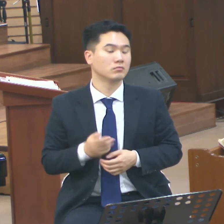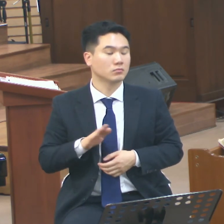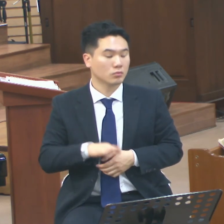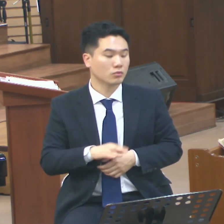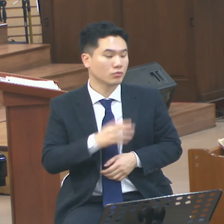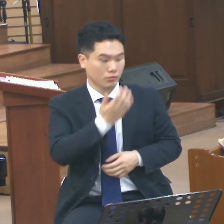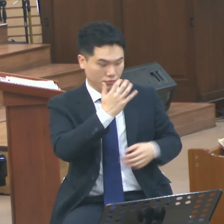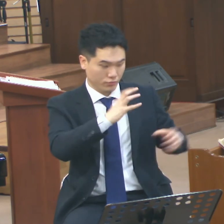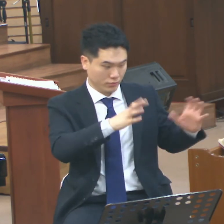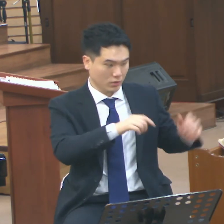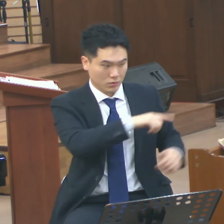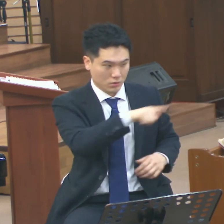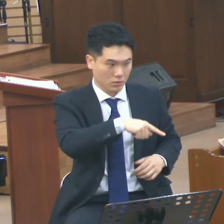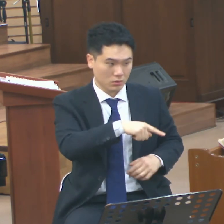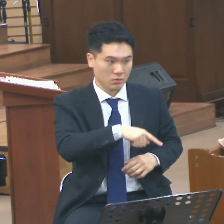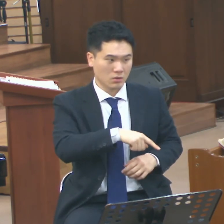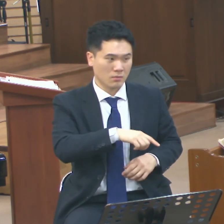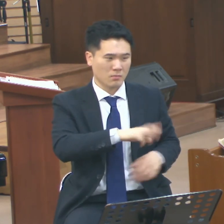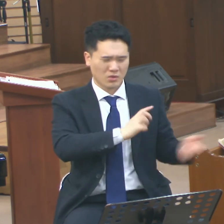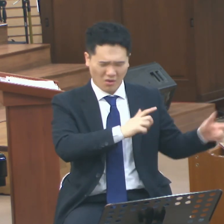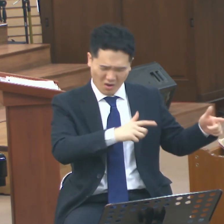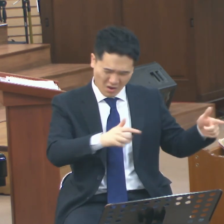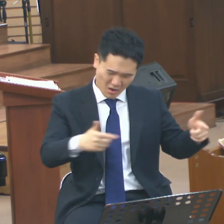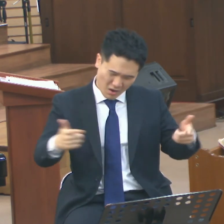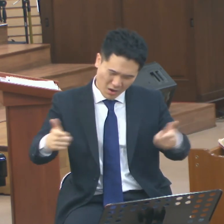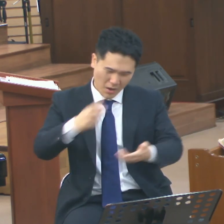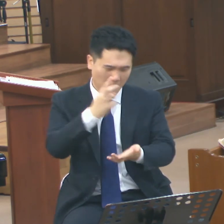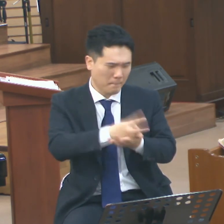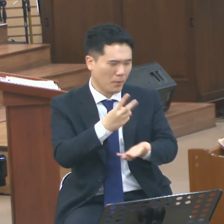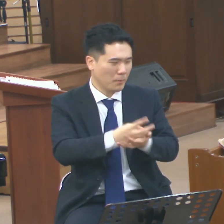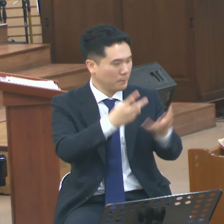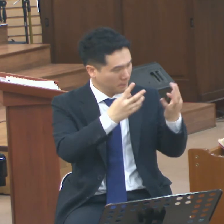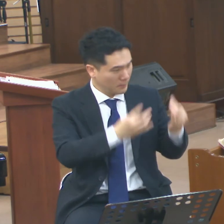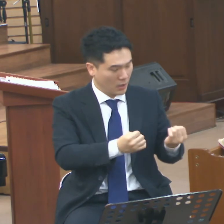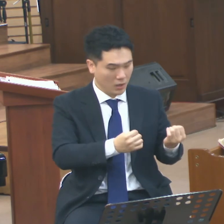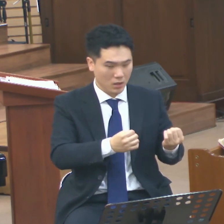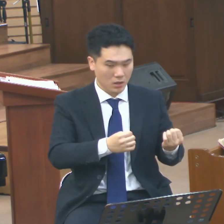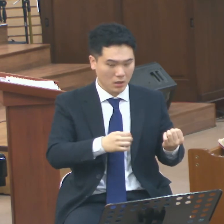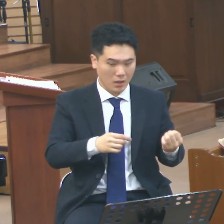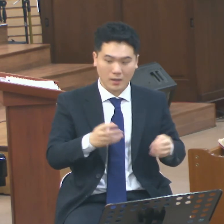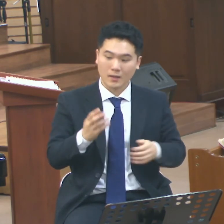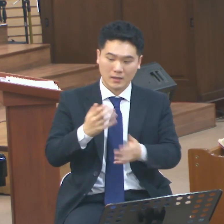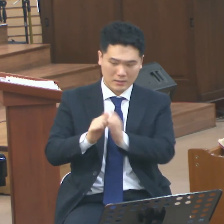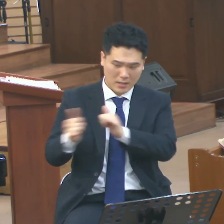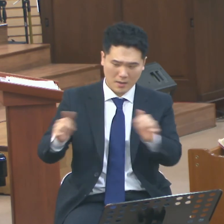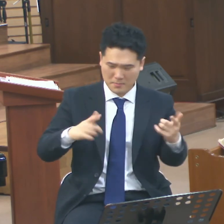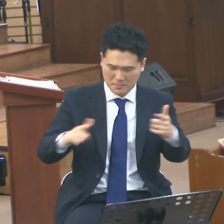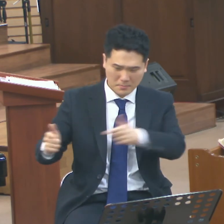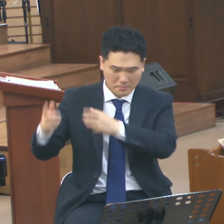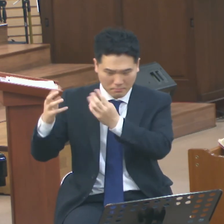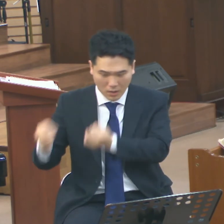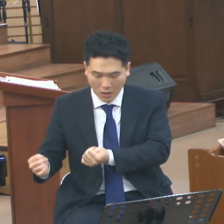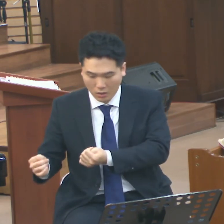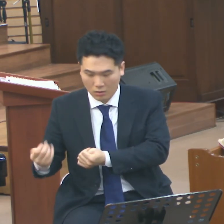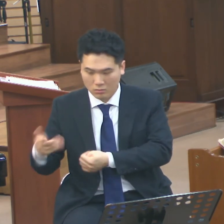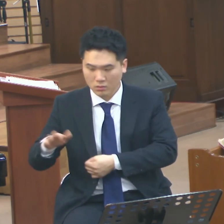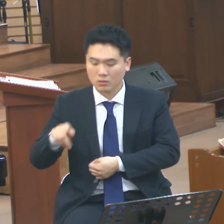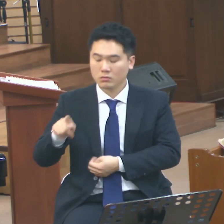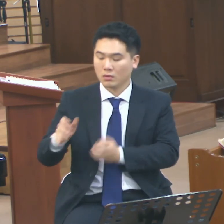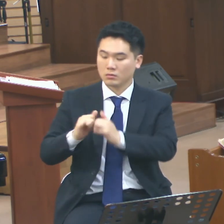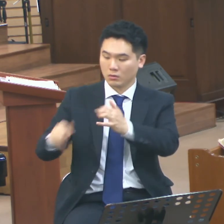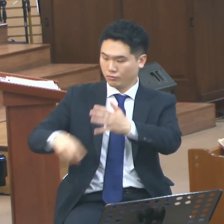유대인들은 248개의 지체가 있다고 생각했는데 그 한 지체 가운데 수술을 하는 것이 가능했다면